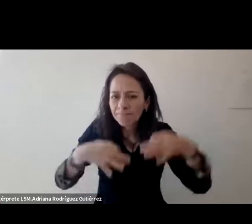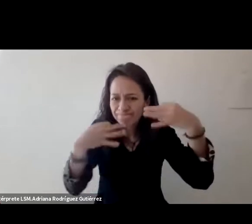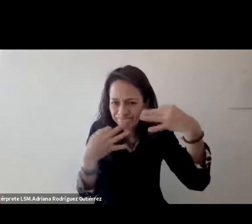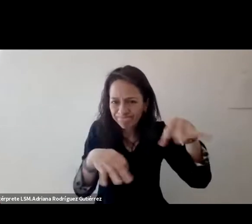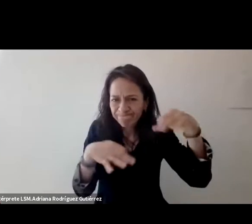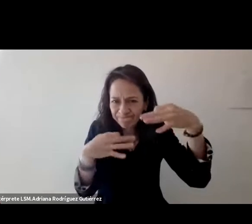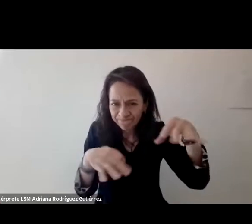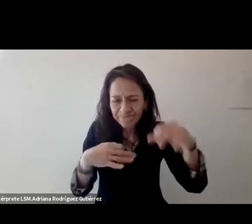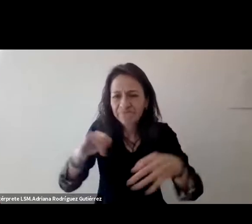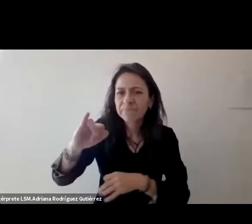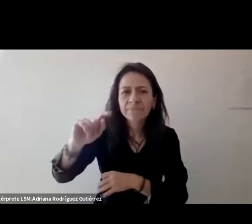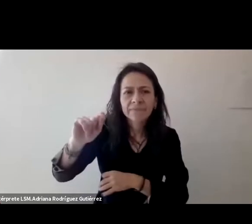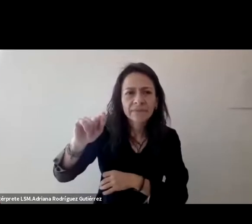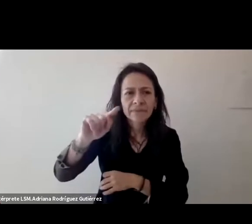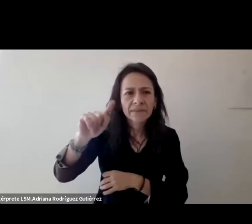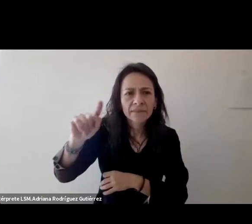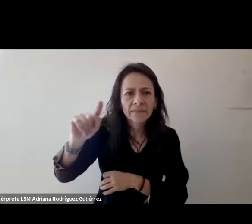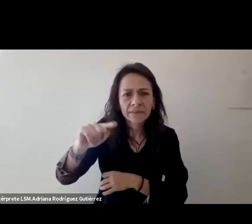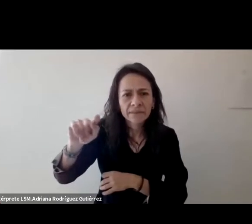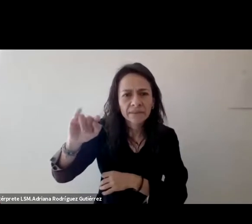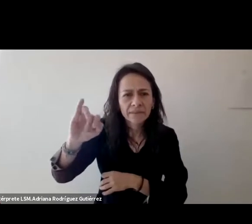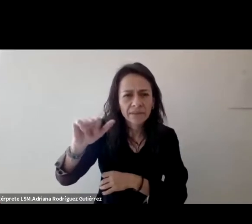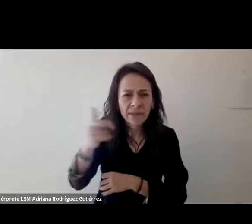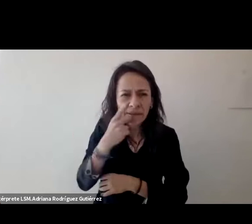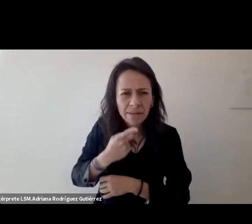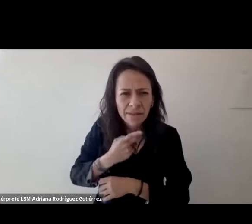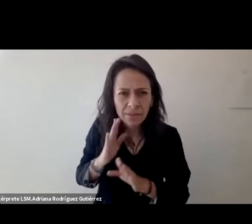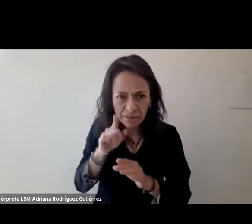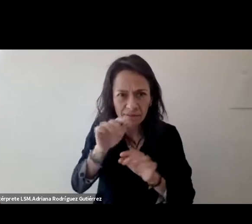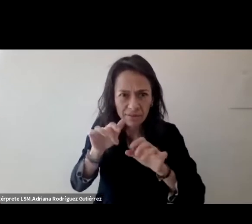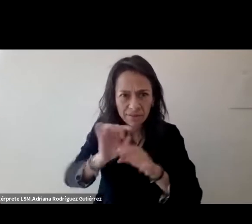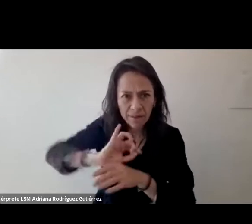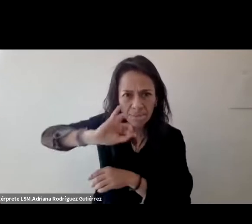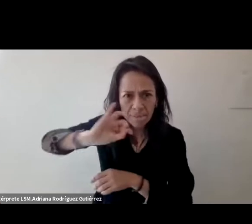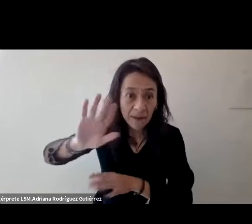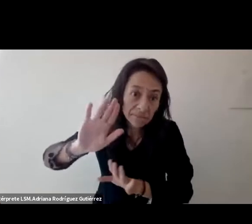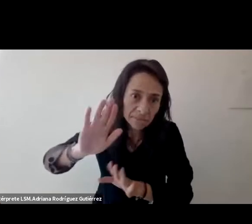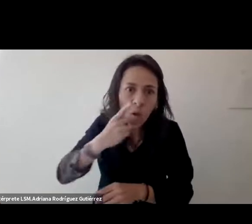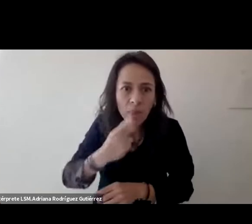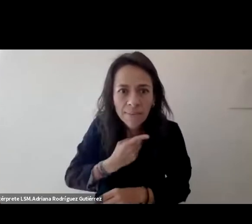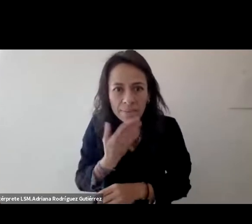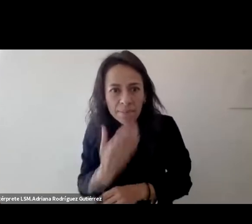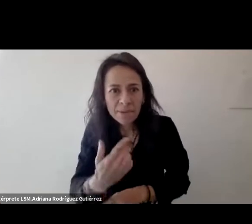Entiendo, Itzia, y si me puedes corregir ahí en el mismo chat, entiendo que